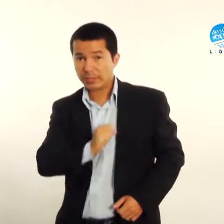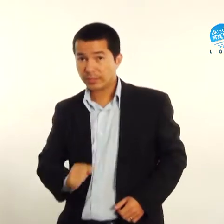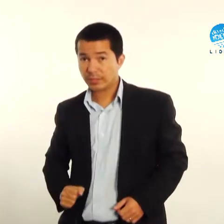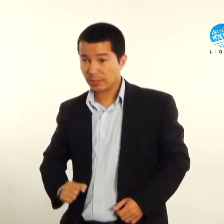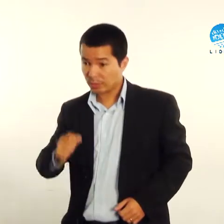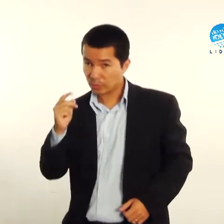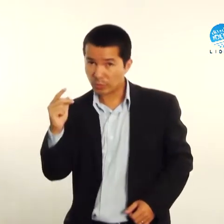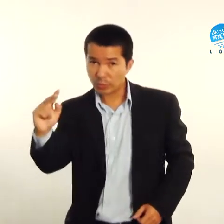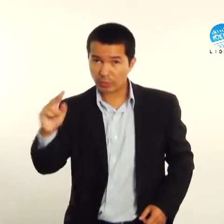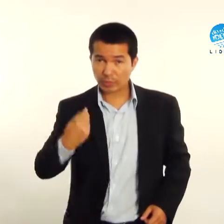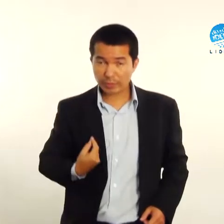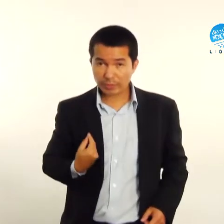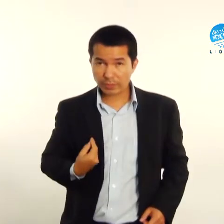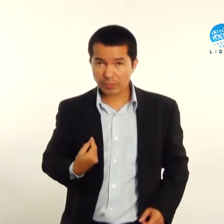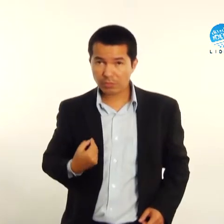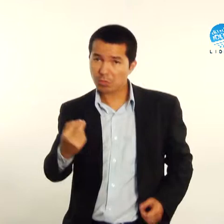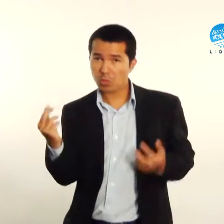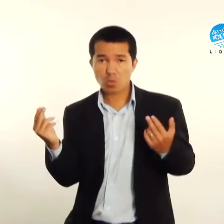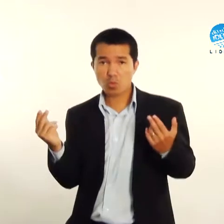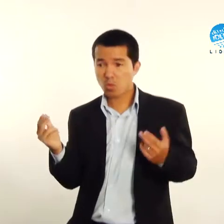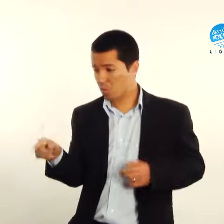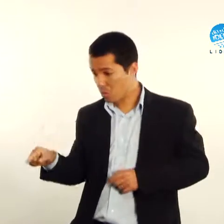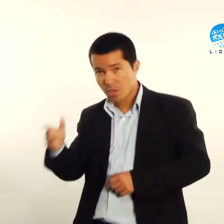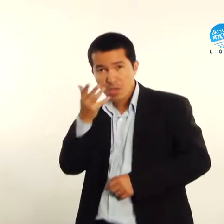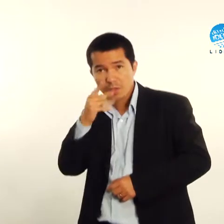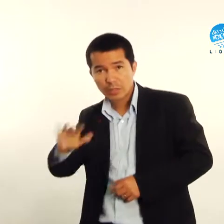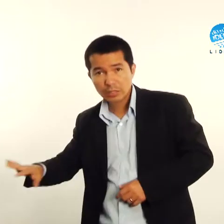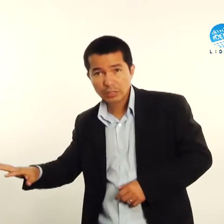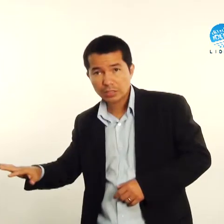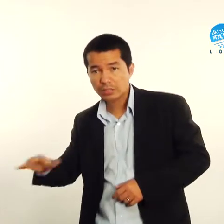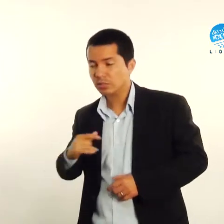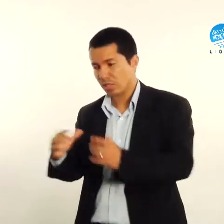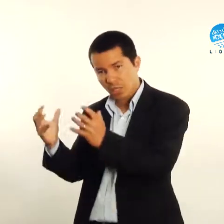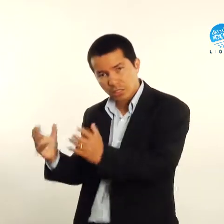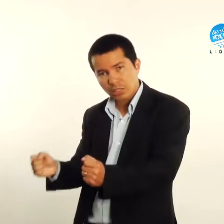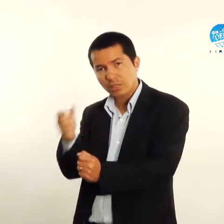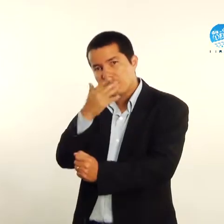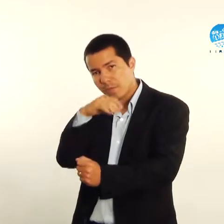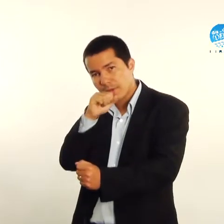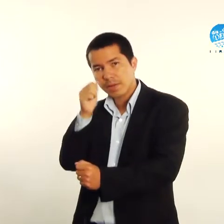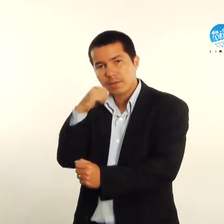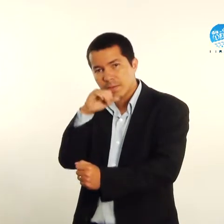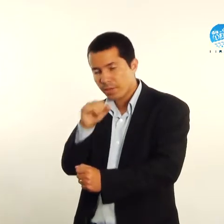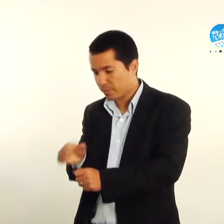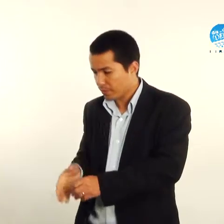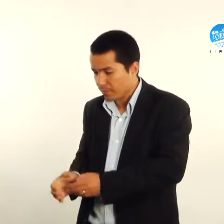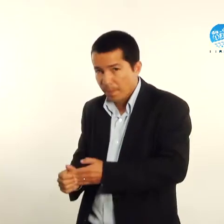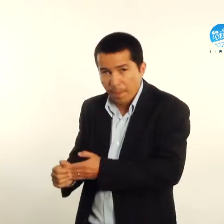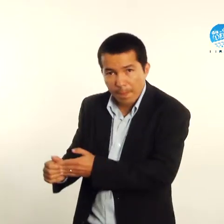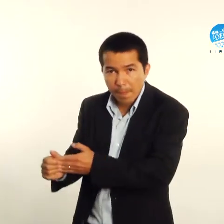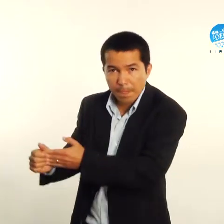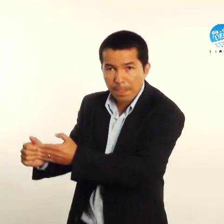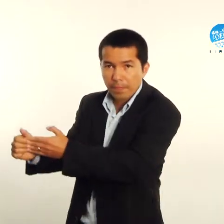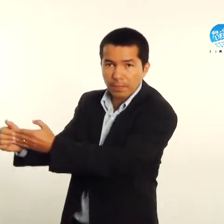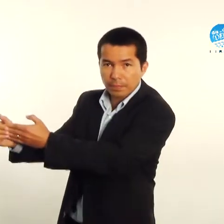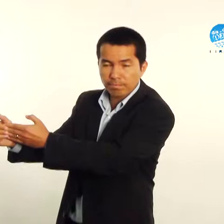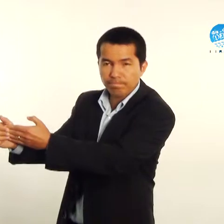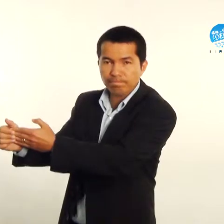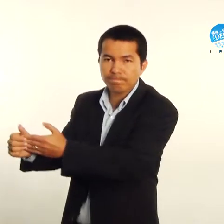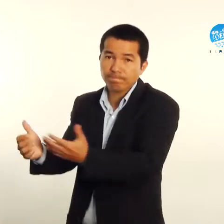seu Senhor da tua vida, que uma criança tem com o seu pai, que deixa o papai e a mamãe conduzir,